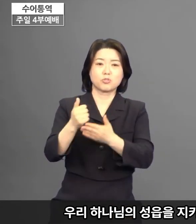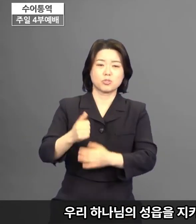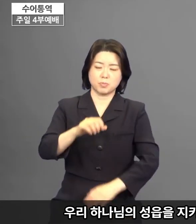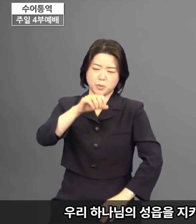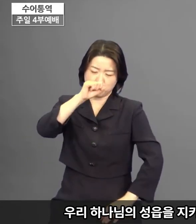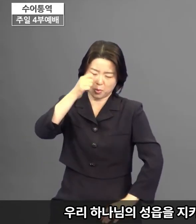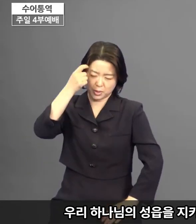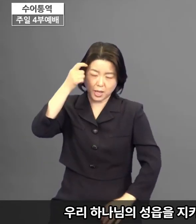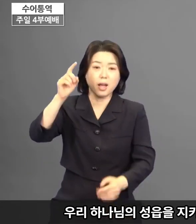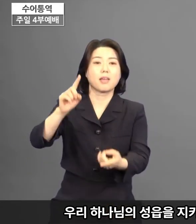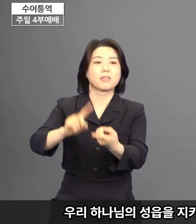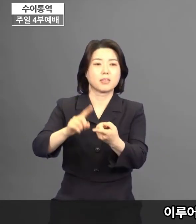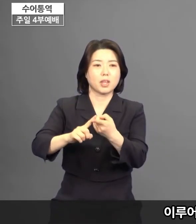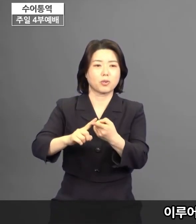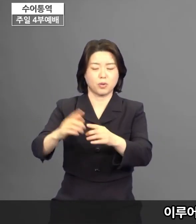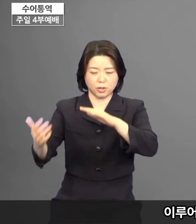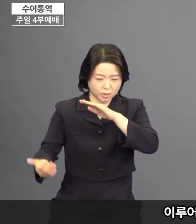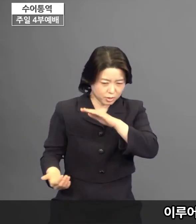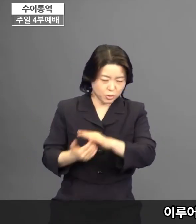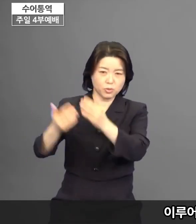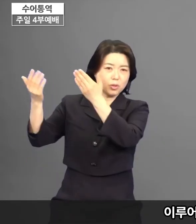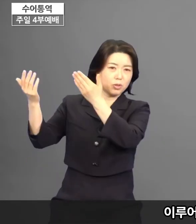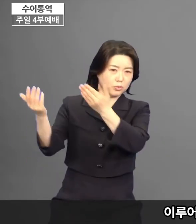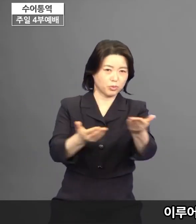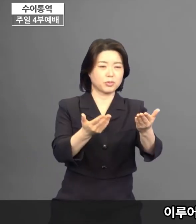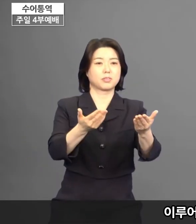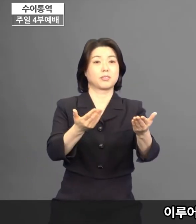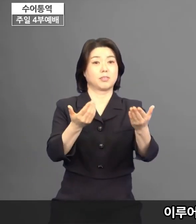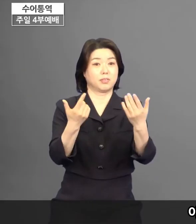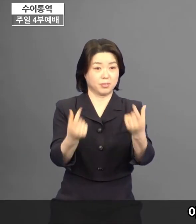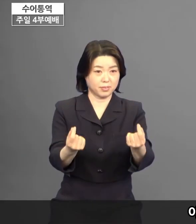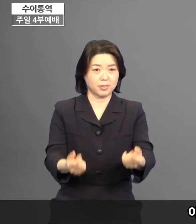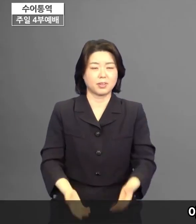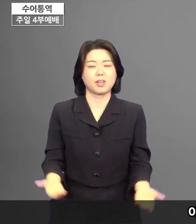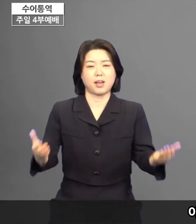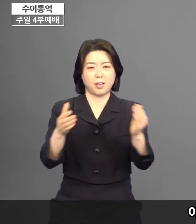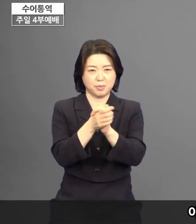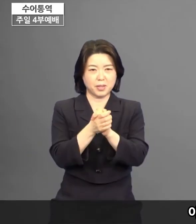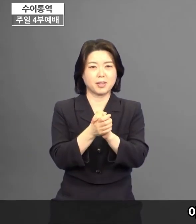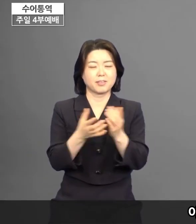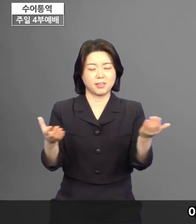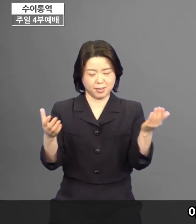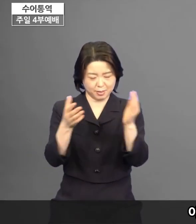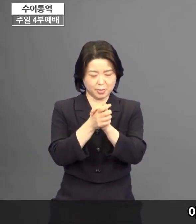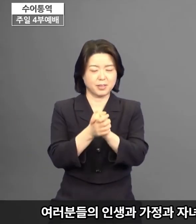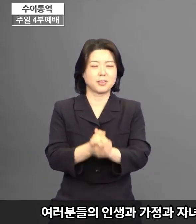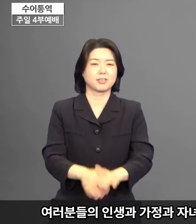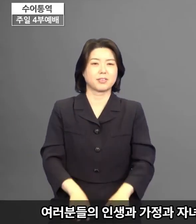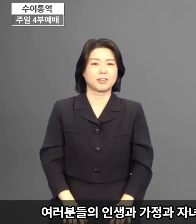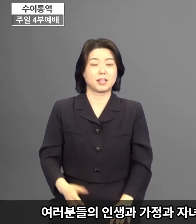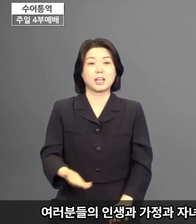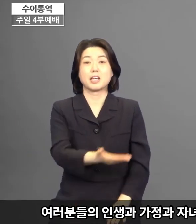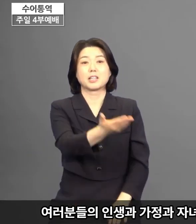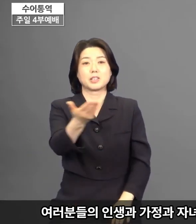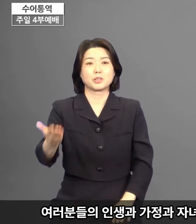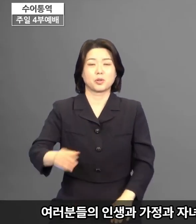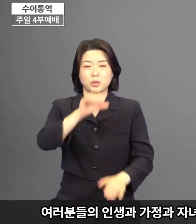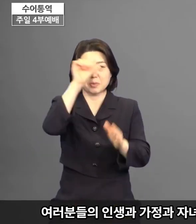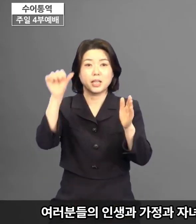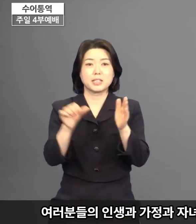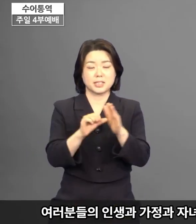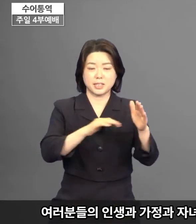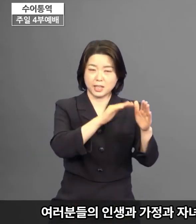좋게 여기시는 대로 이루어 주실 것이다. 아멘, 아멘. 여러분들의